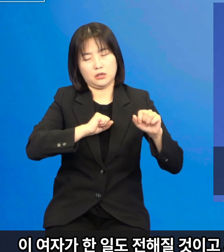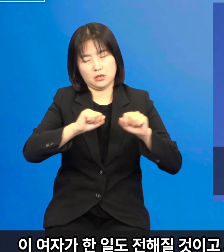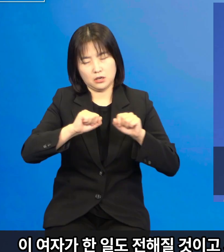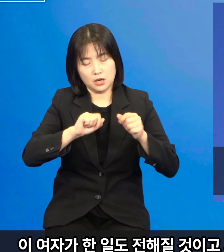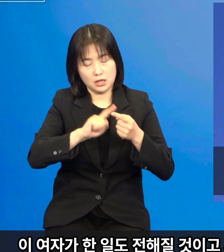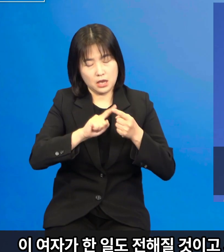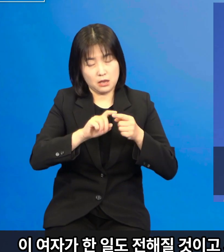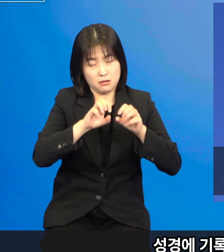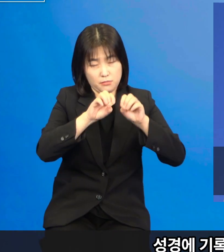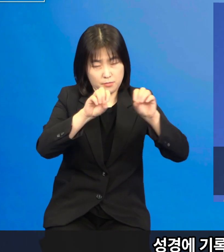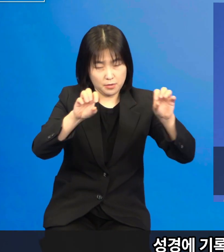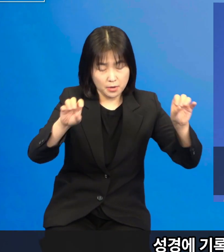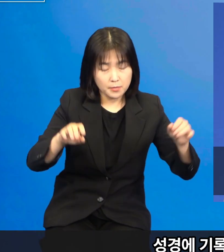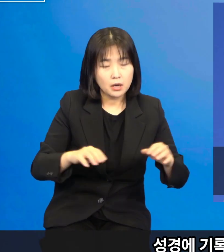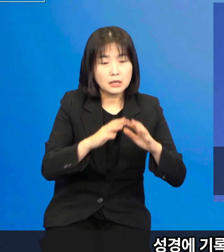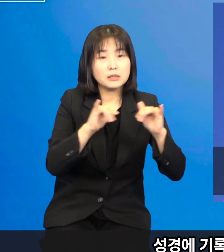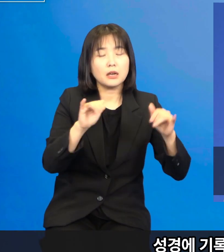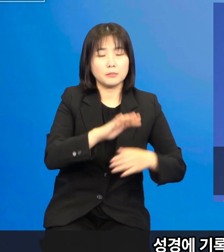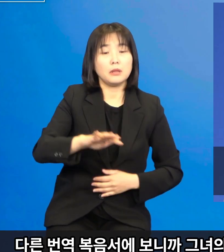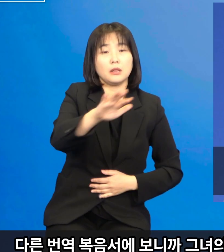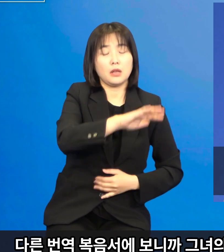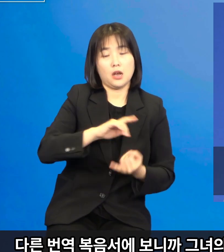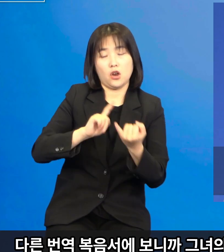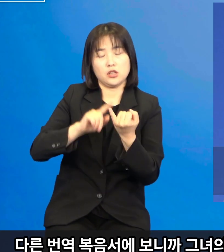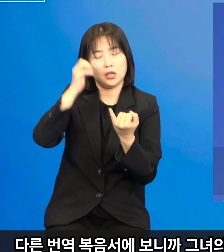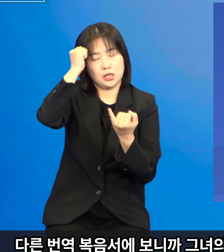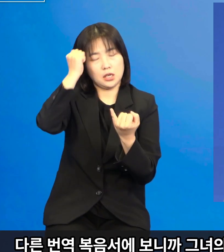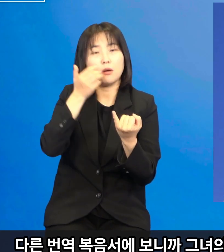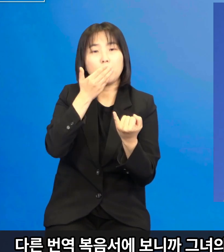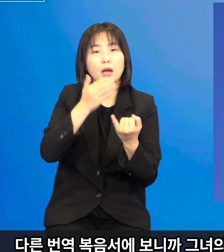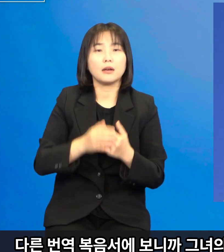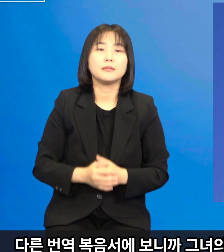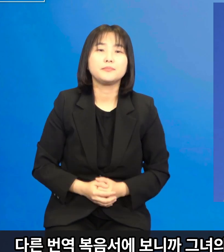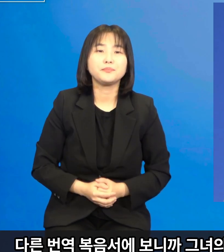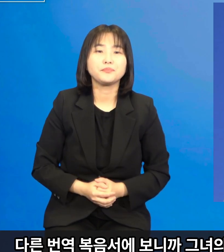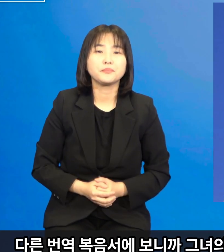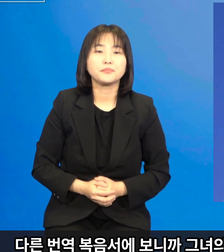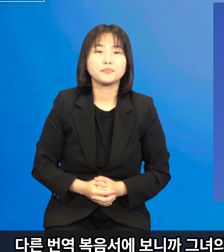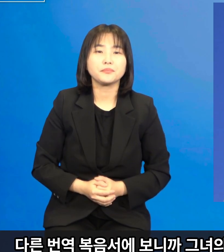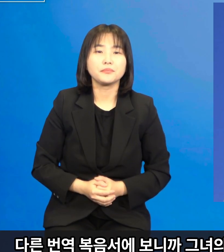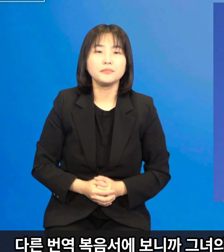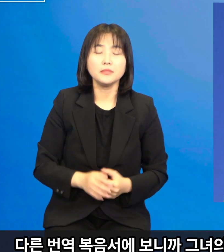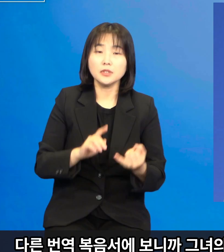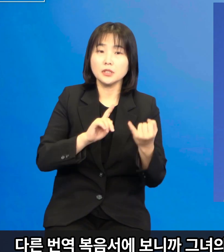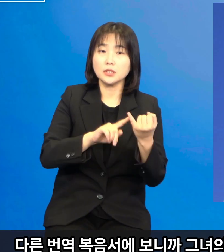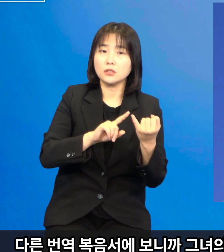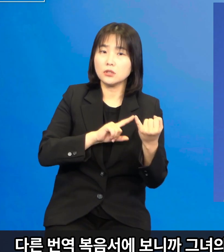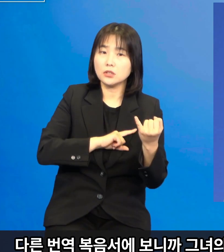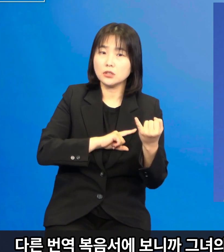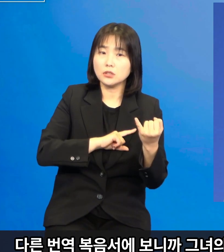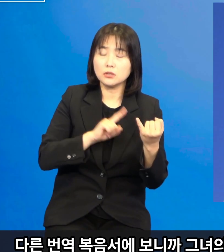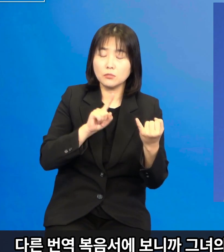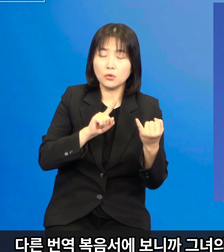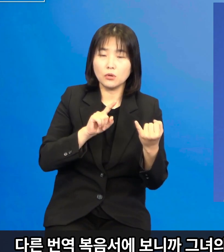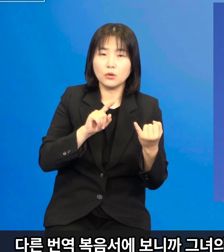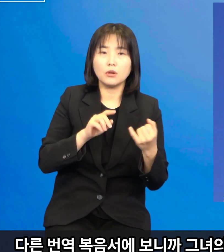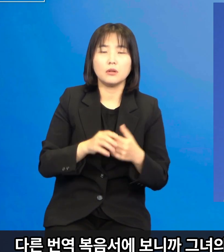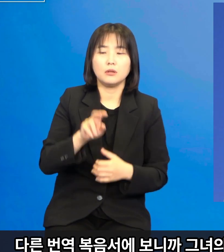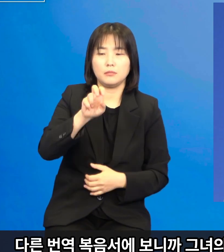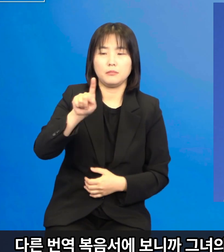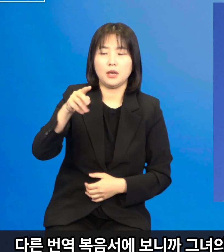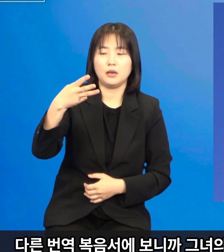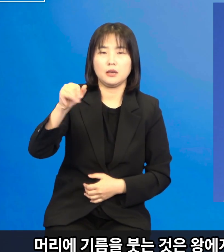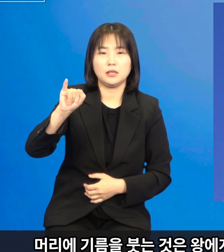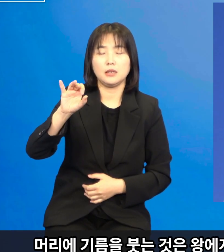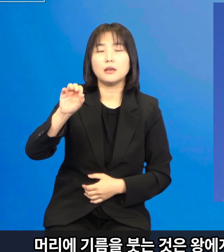여자를 기억하게 될 거야. 성경에 기록이 되었어요. 다른 번역 복음서에 보니까 그녀의 이름은 마리아라고 되어